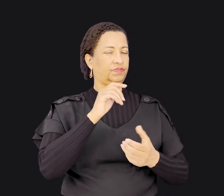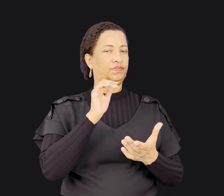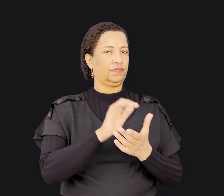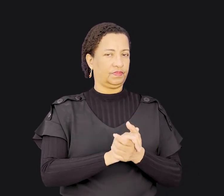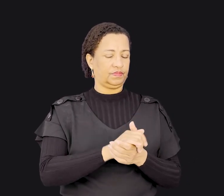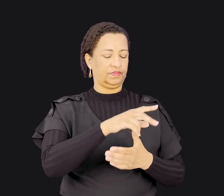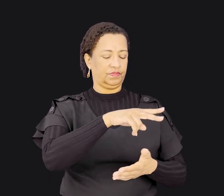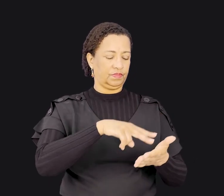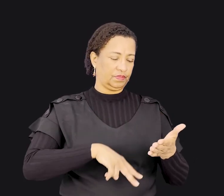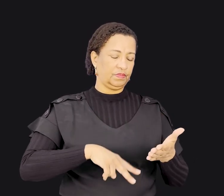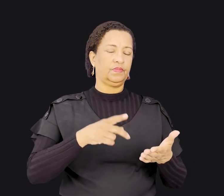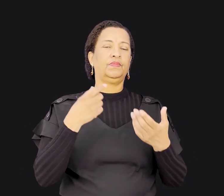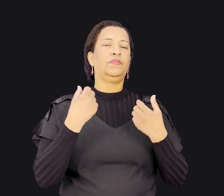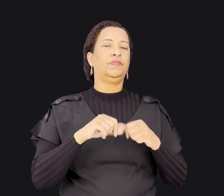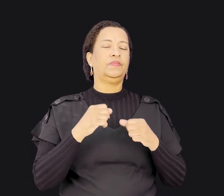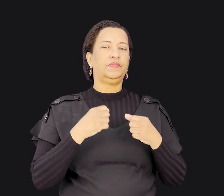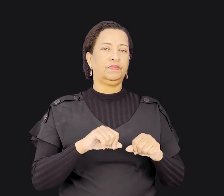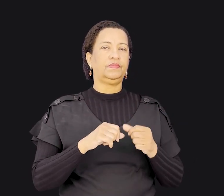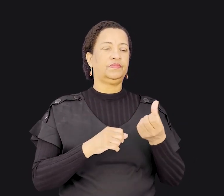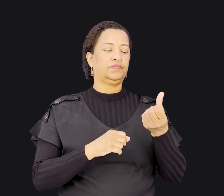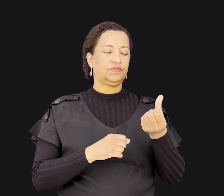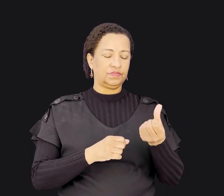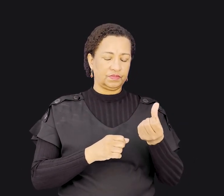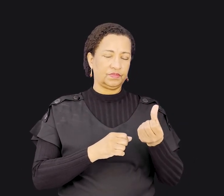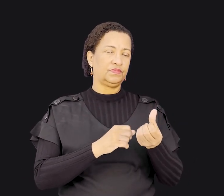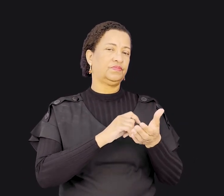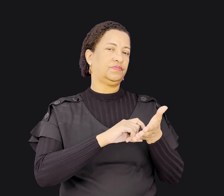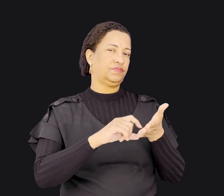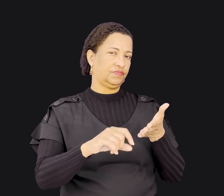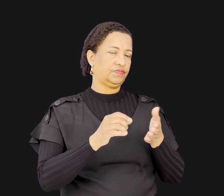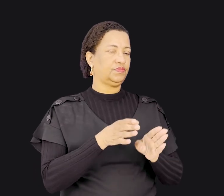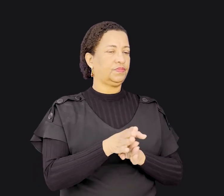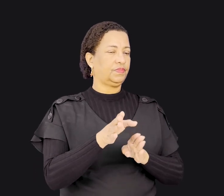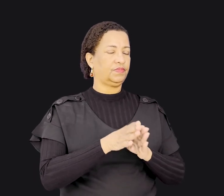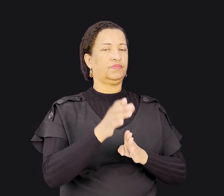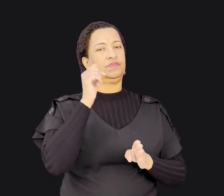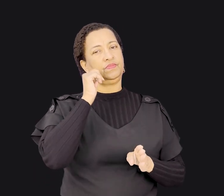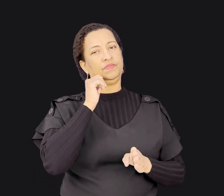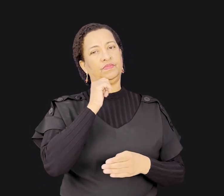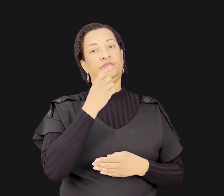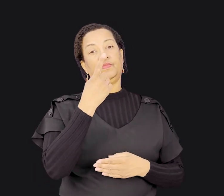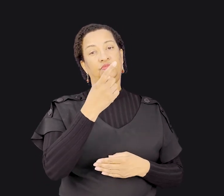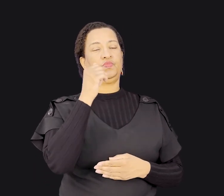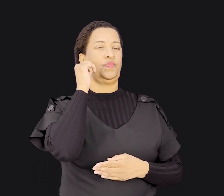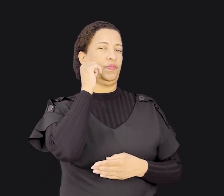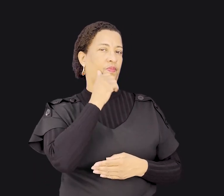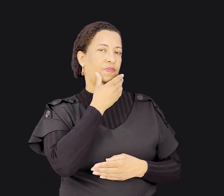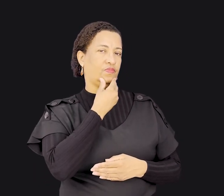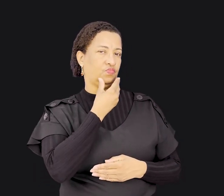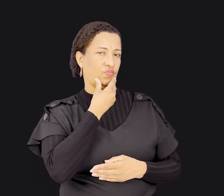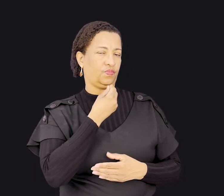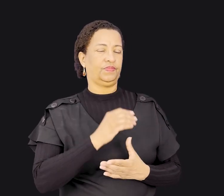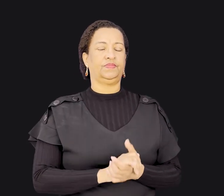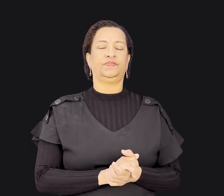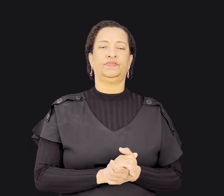casamento que lemos, ele precisou de 6 versículos para aconselhar as mulheres e apenas 1 para os homens. Mesmo que haja